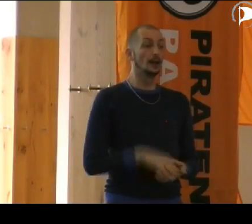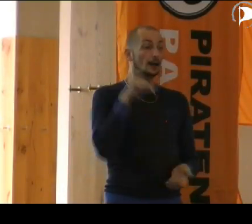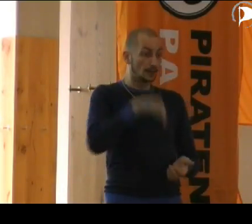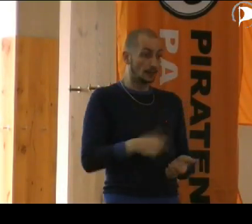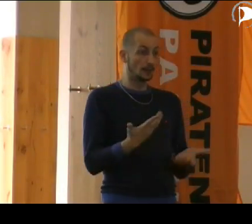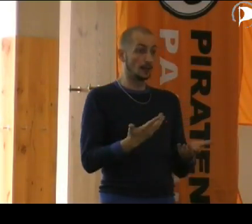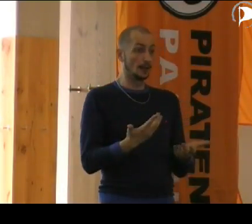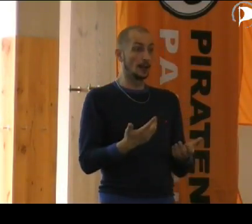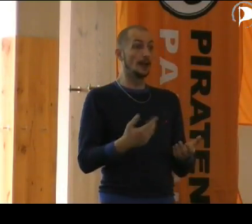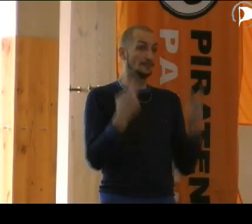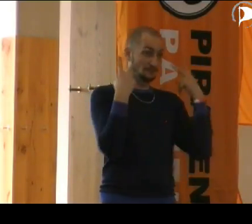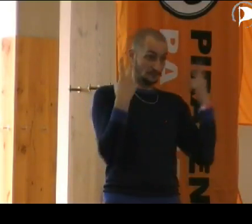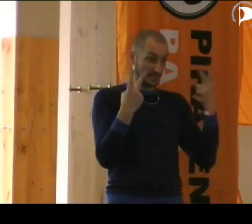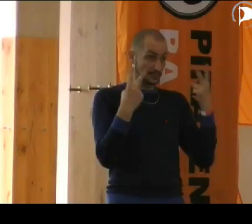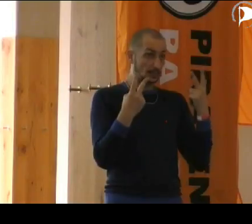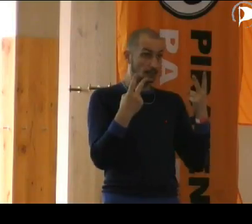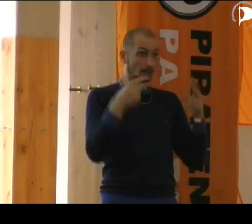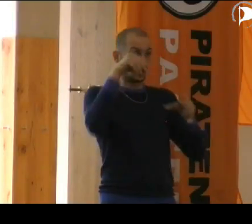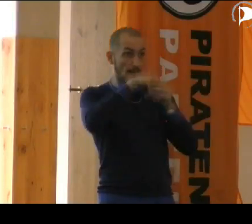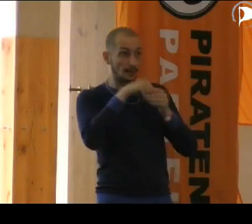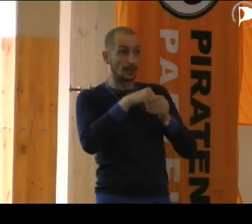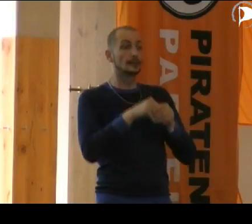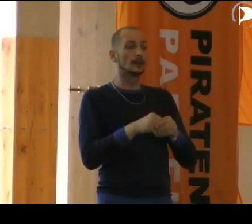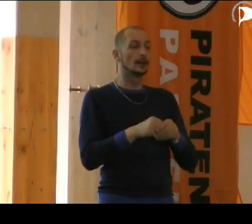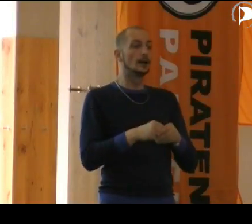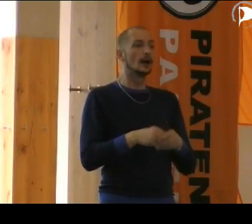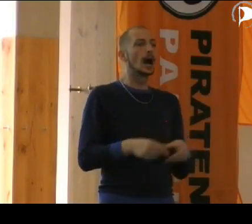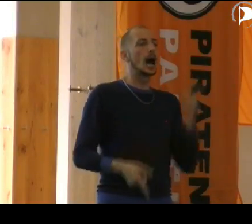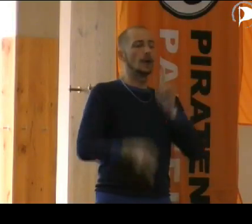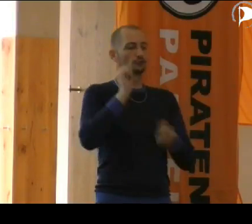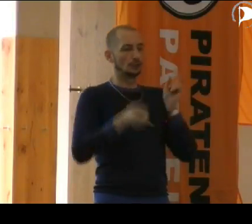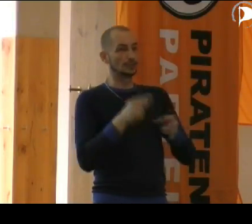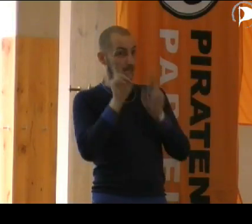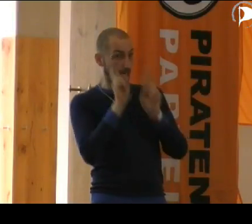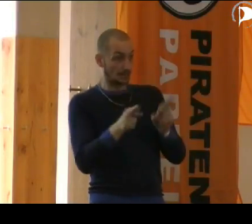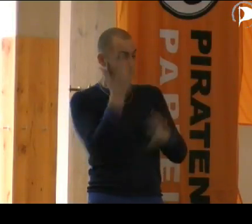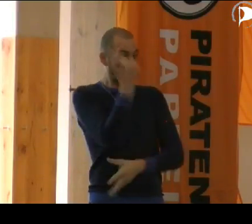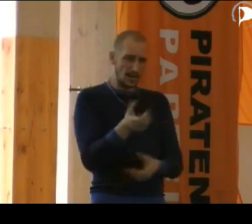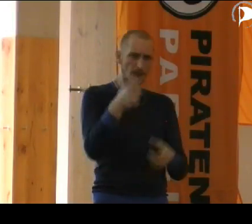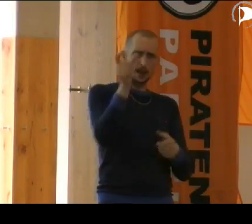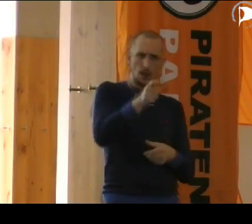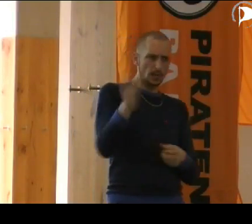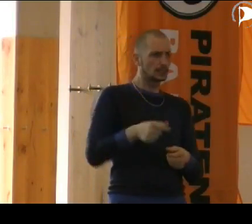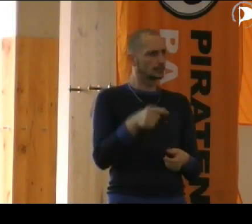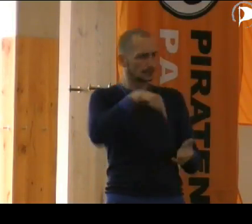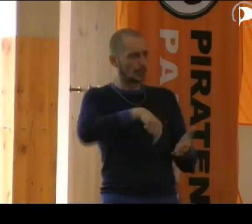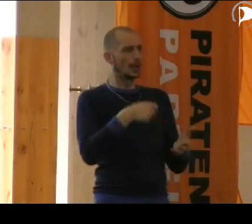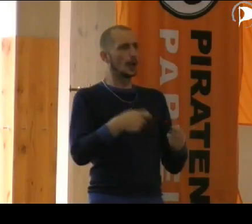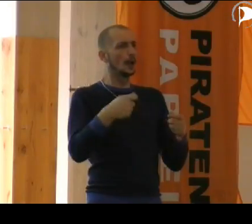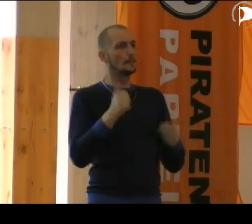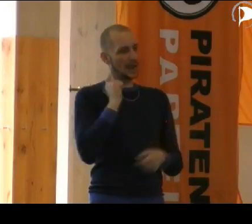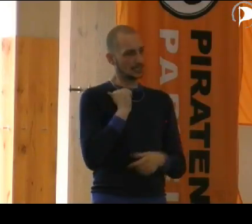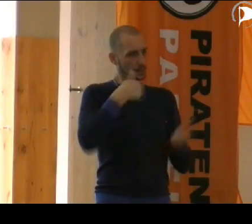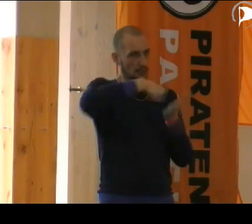wichtig dass konzerne brauchen so ist die berechtigung des quote also mietete leute haben hier den mit jetzt bei praktiker lag